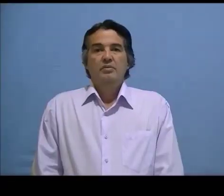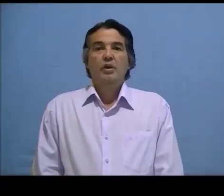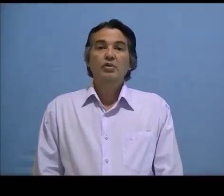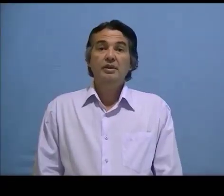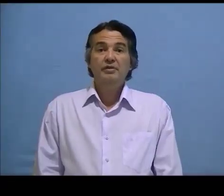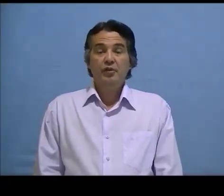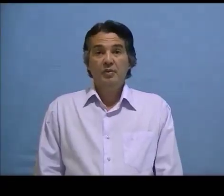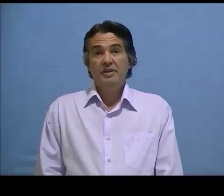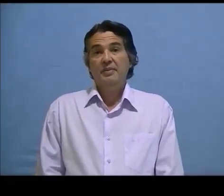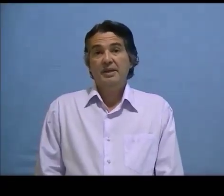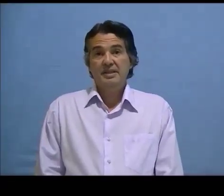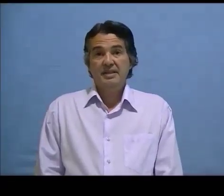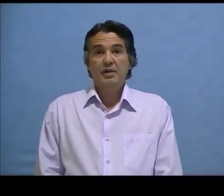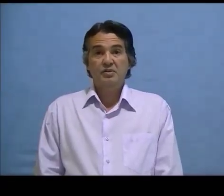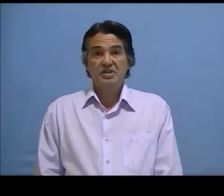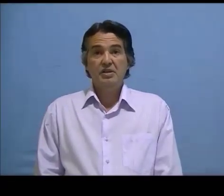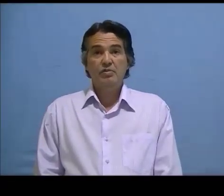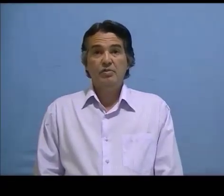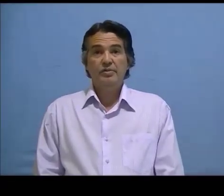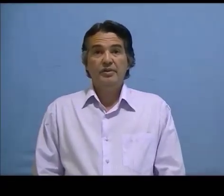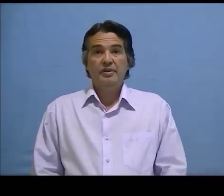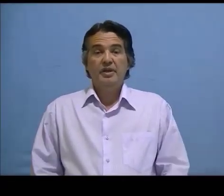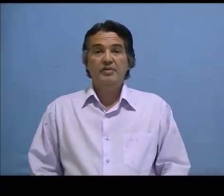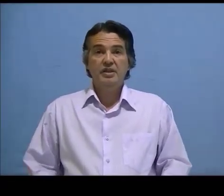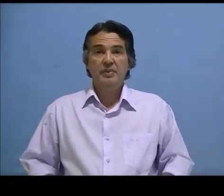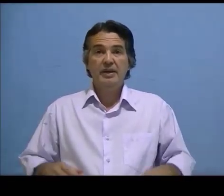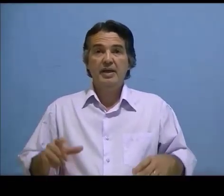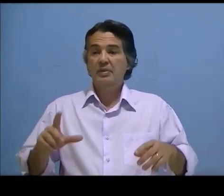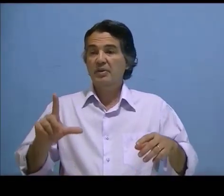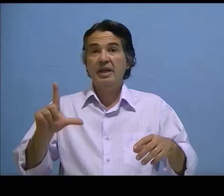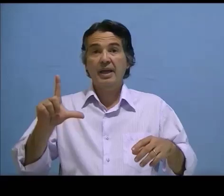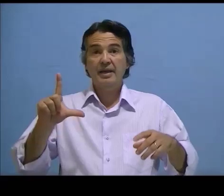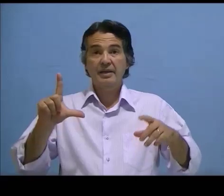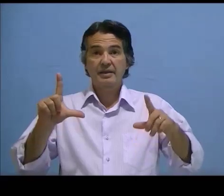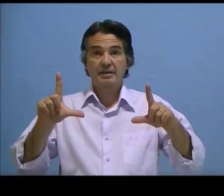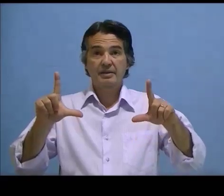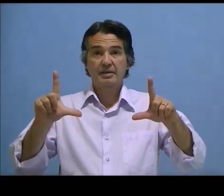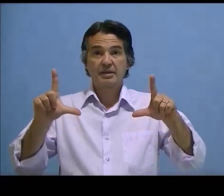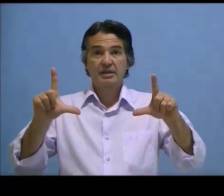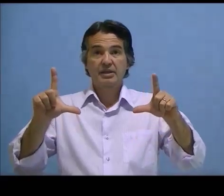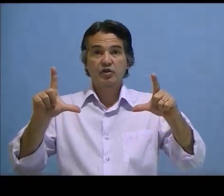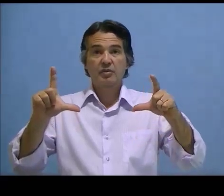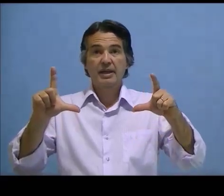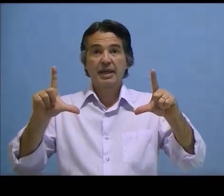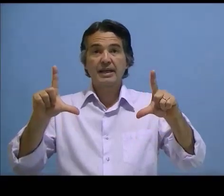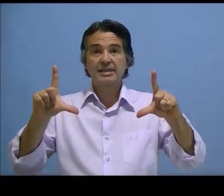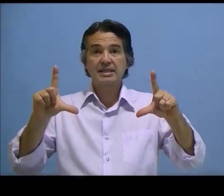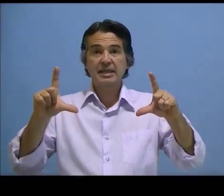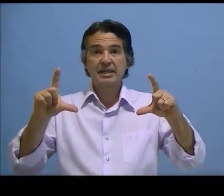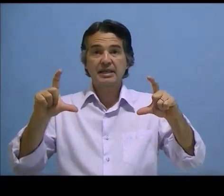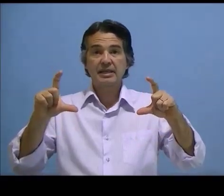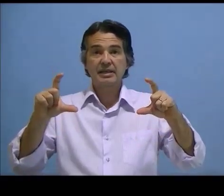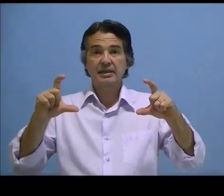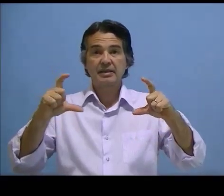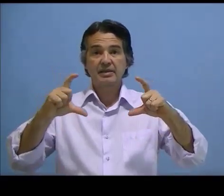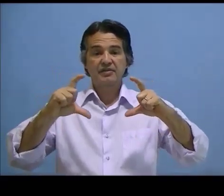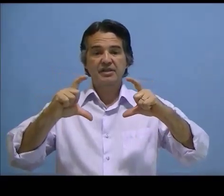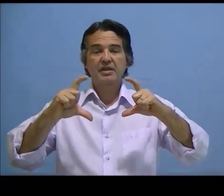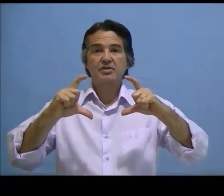Uma outra forma de apresentar o círculo é você pegar a mão em L, transformar em LC e fazer